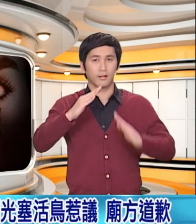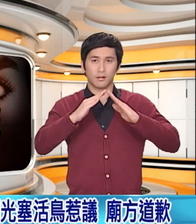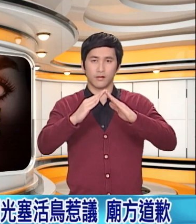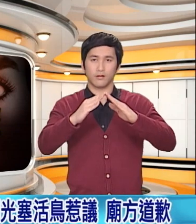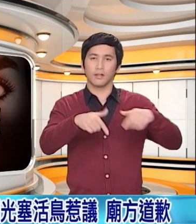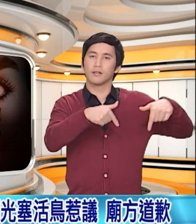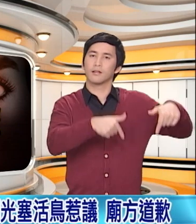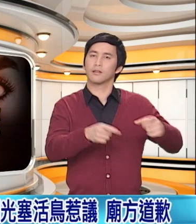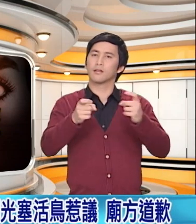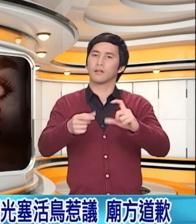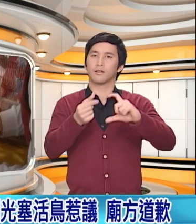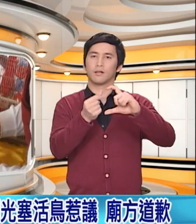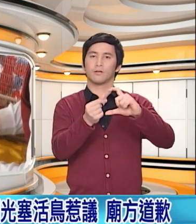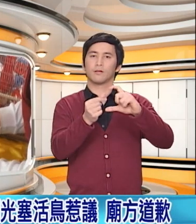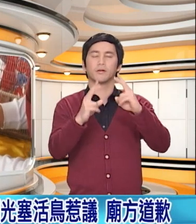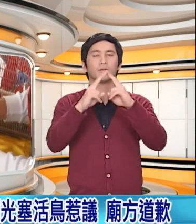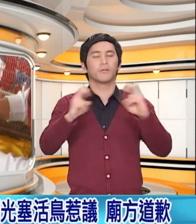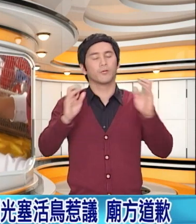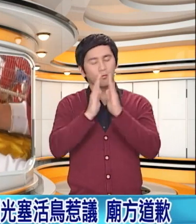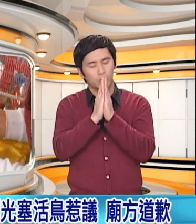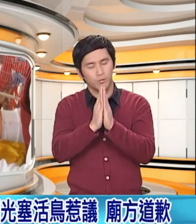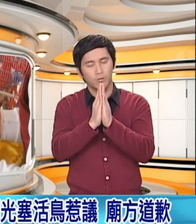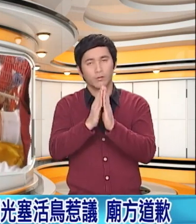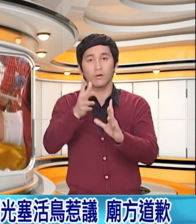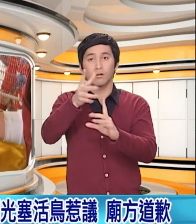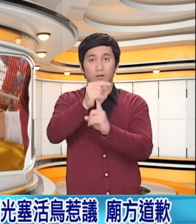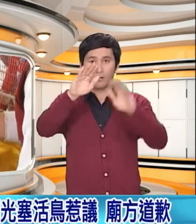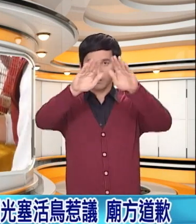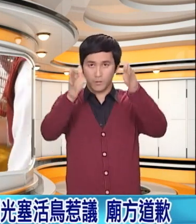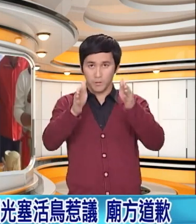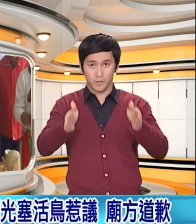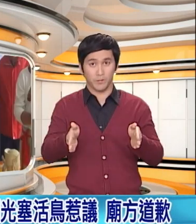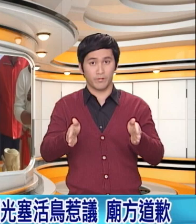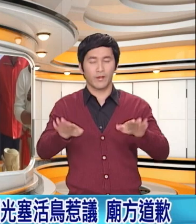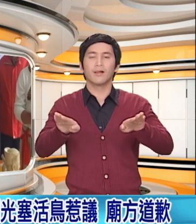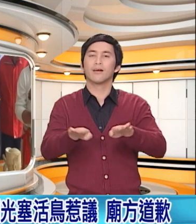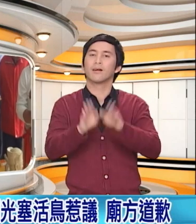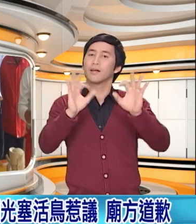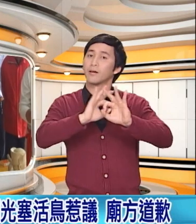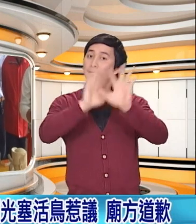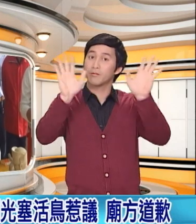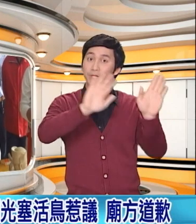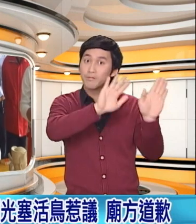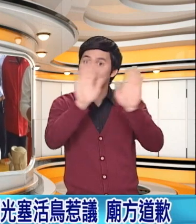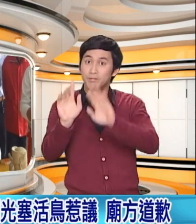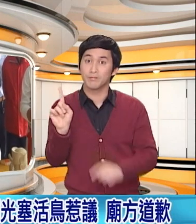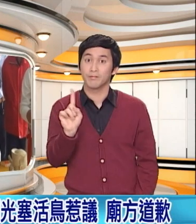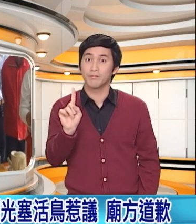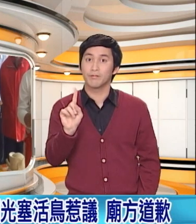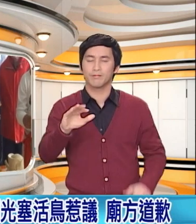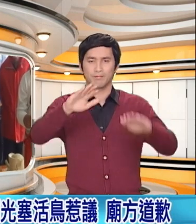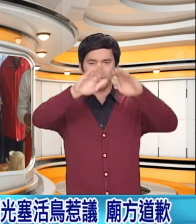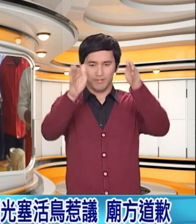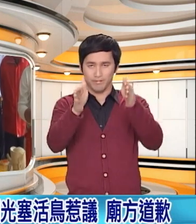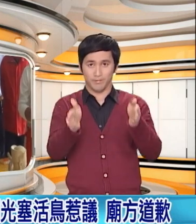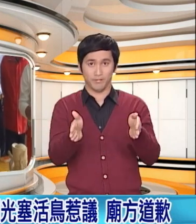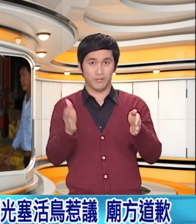台南市西港区一座庙宇进行神像开光仪式的时候，竟然是将活生生的白文